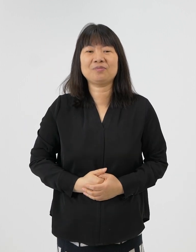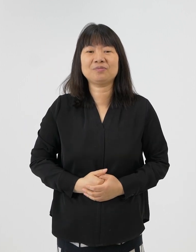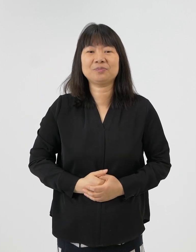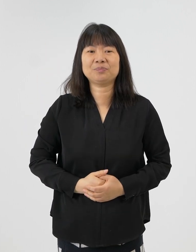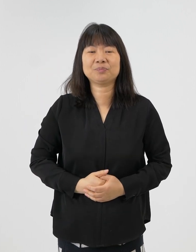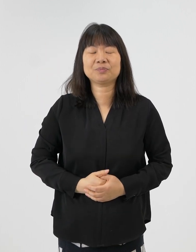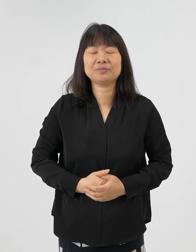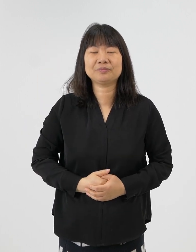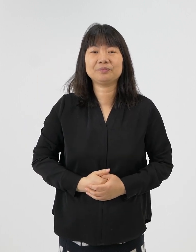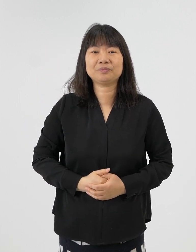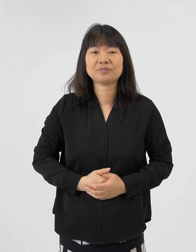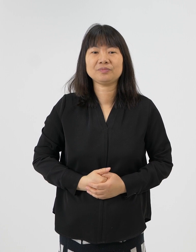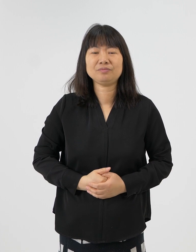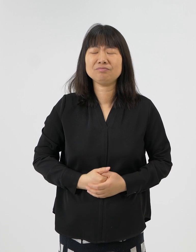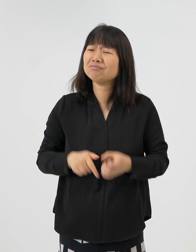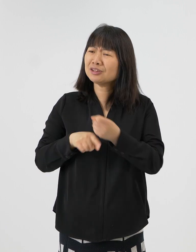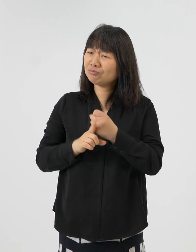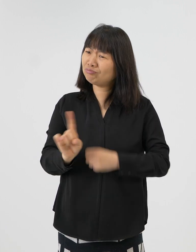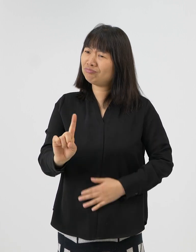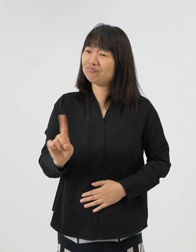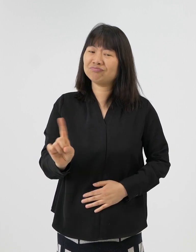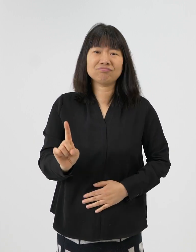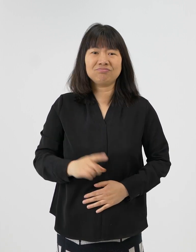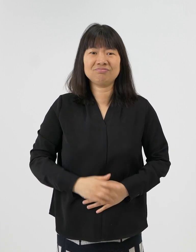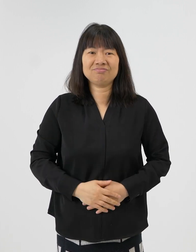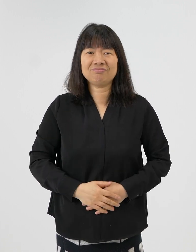위대한 시인이 온다. 무슨 뜻일까요?